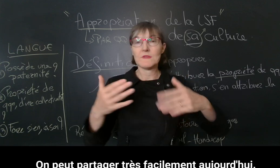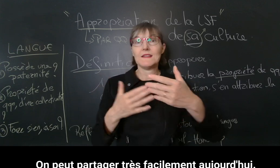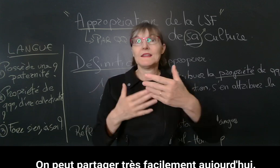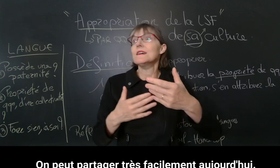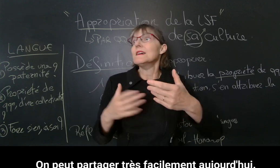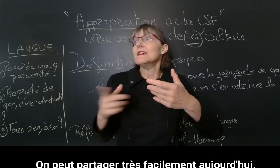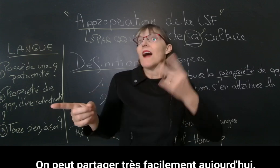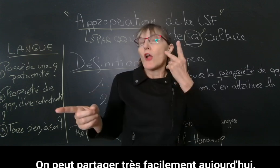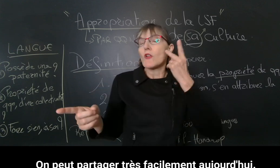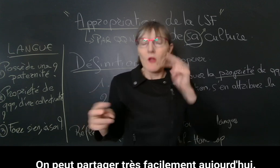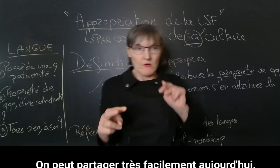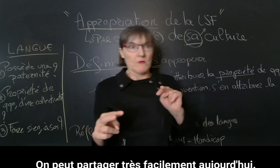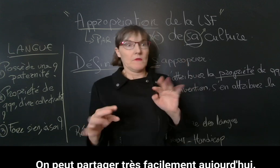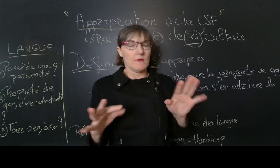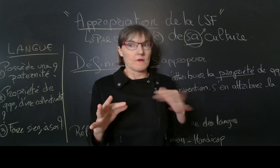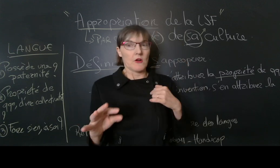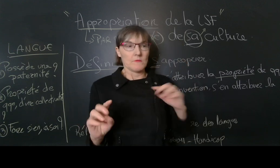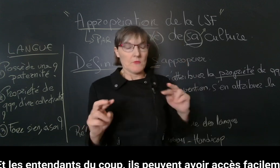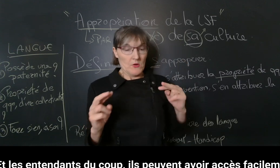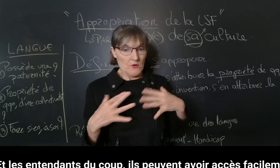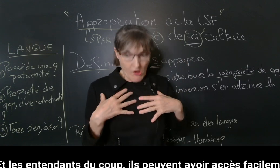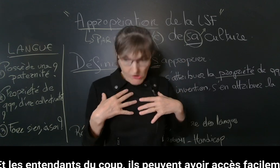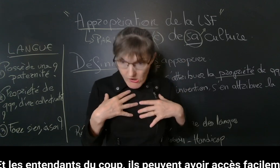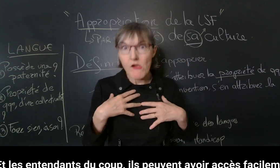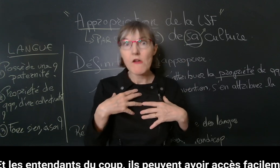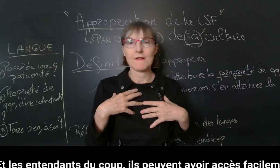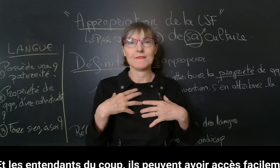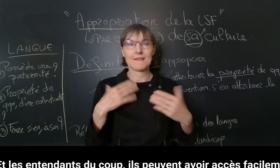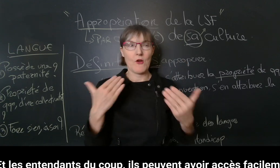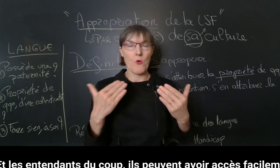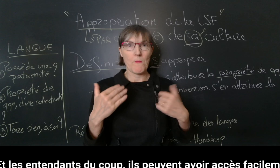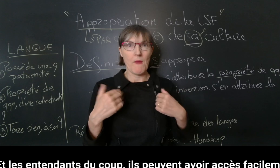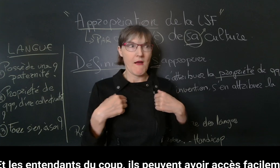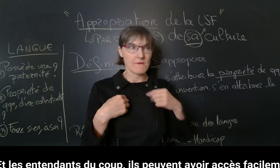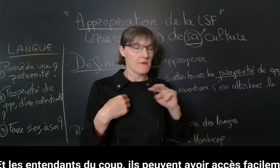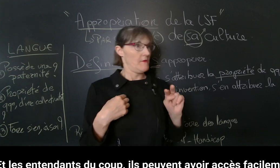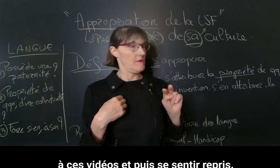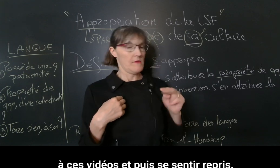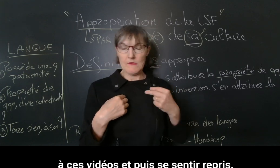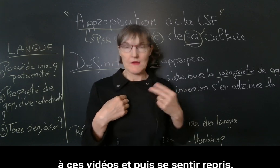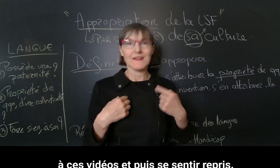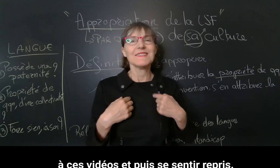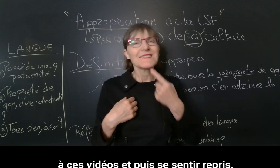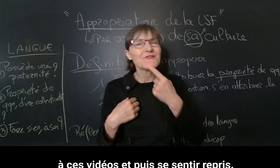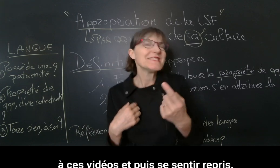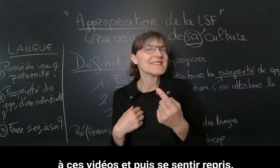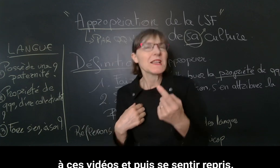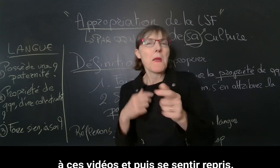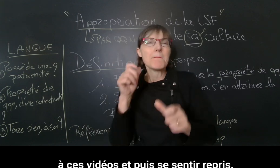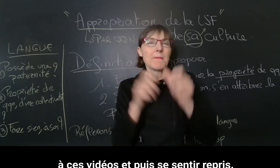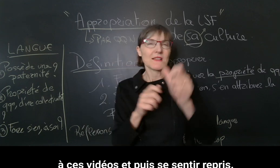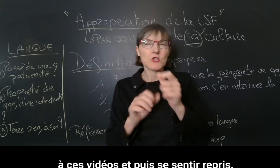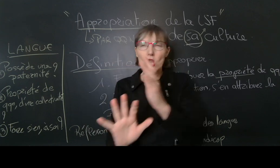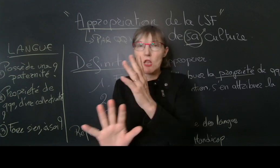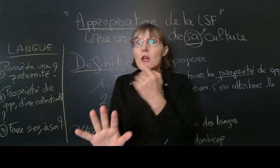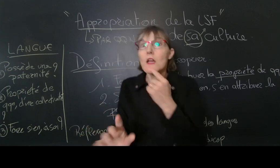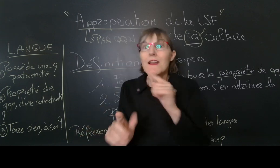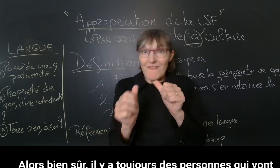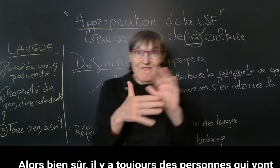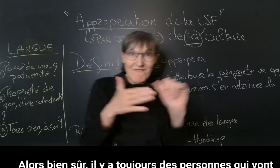on peut partager très facilement aujourd'hui et les entendants du coup ils peuvent avoir accès facilement à ces vidéos et puis se sentir repris alors